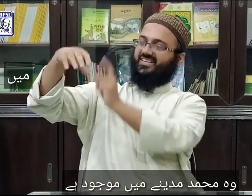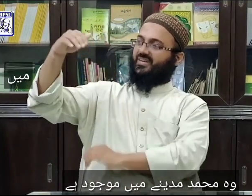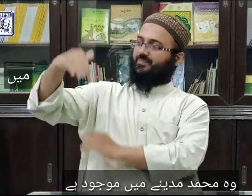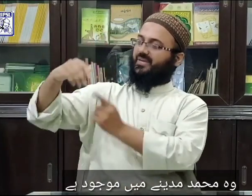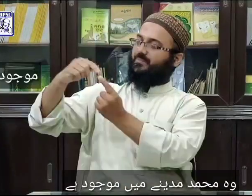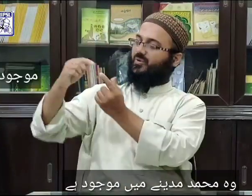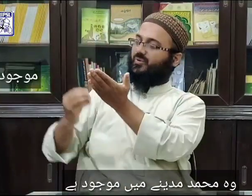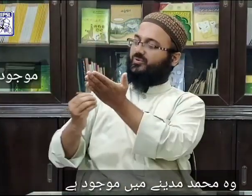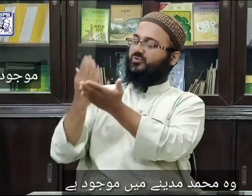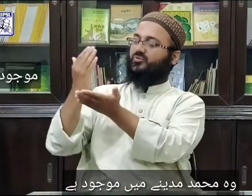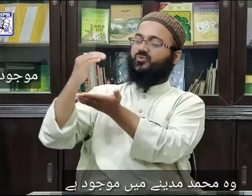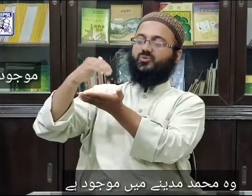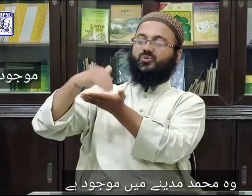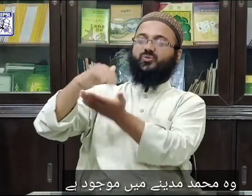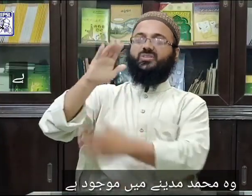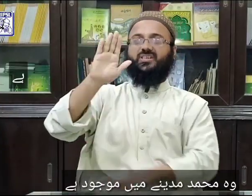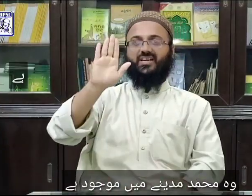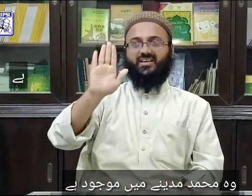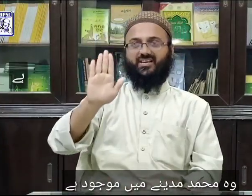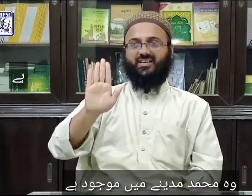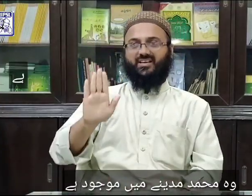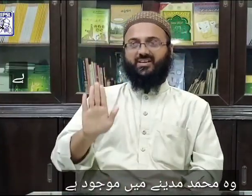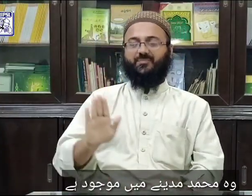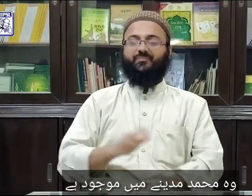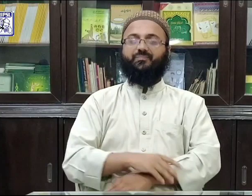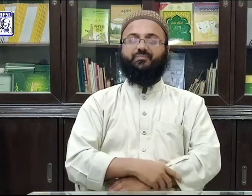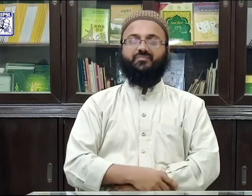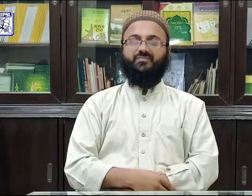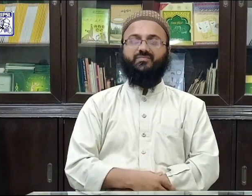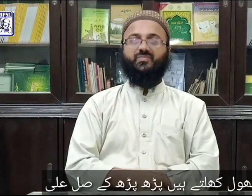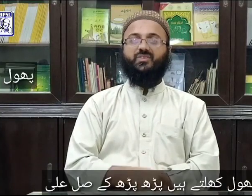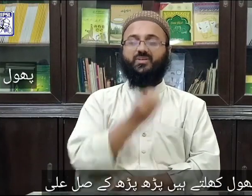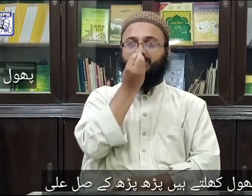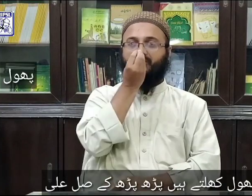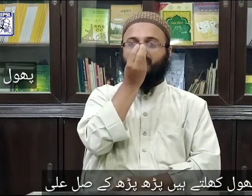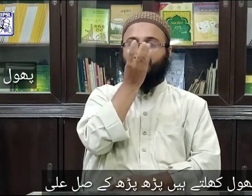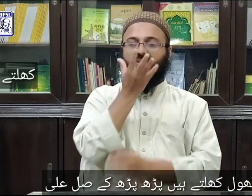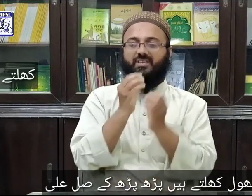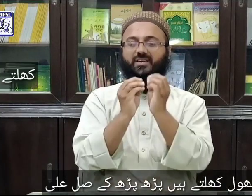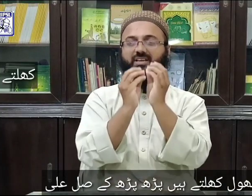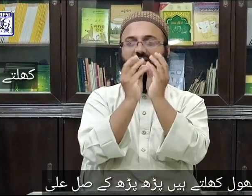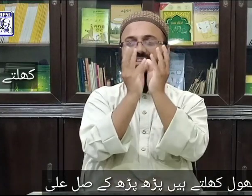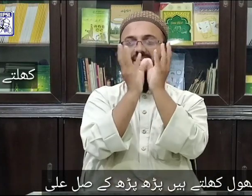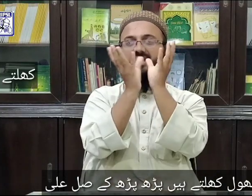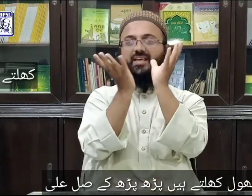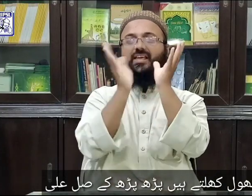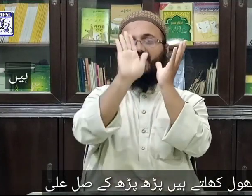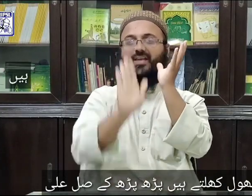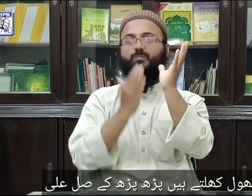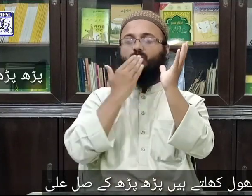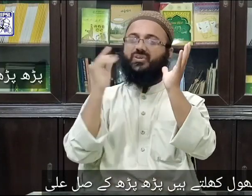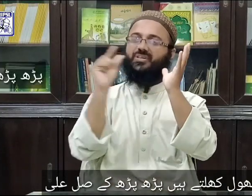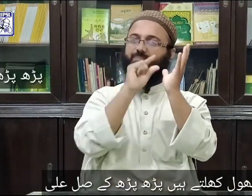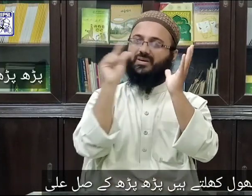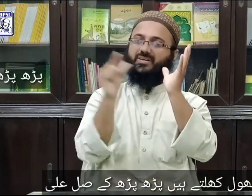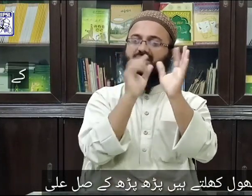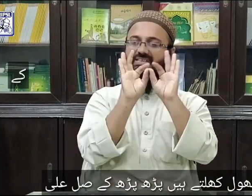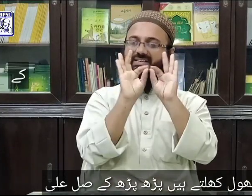میں موجود ہے پھولے کھلتے ہیں بڑھ بڑھ